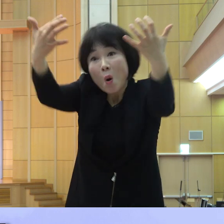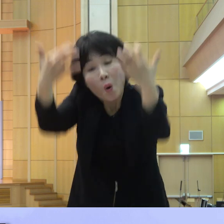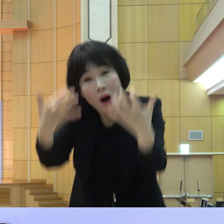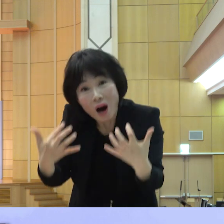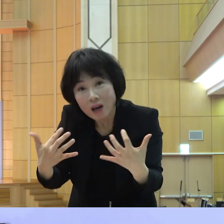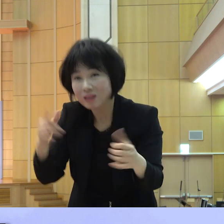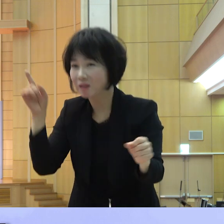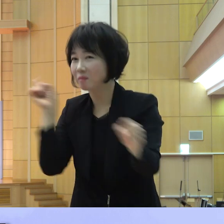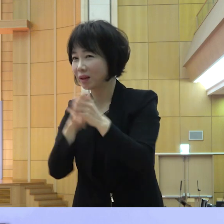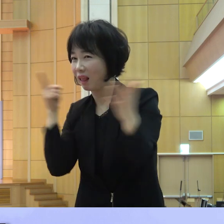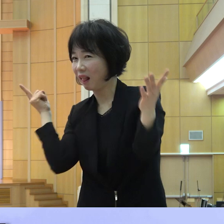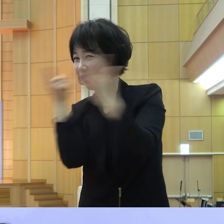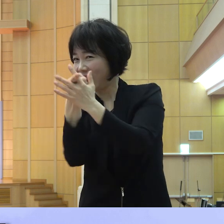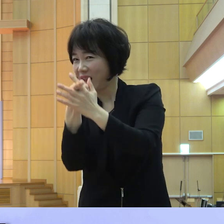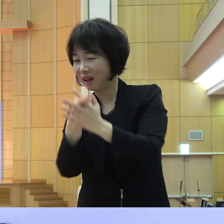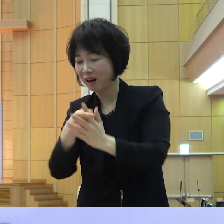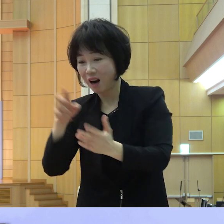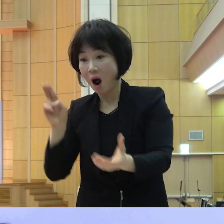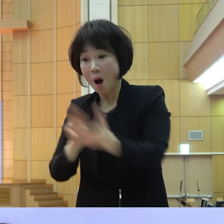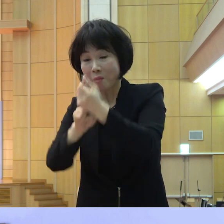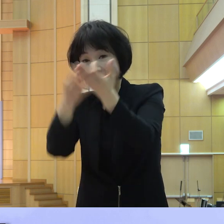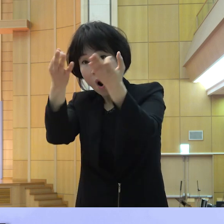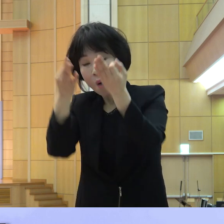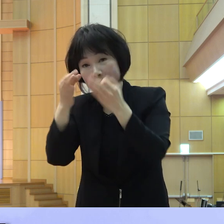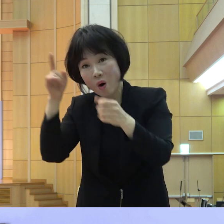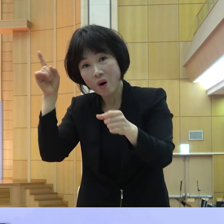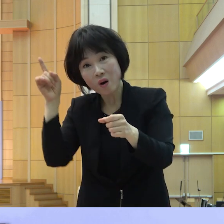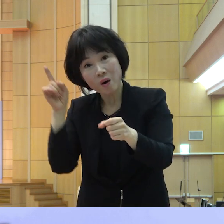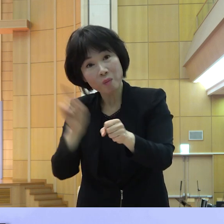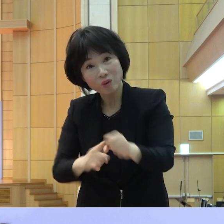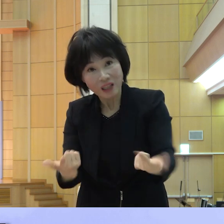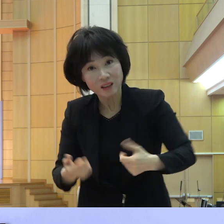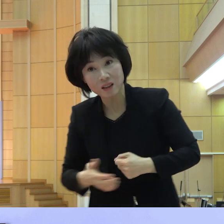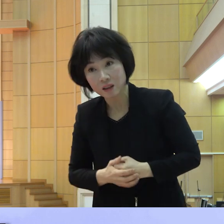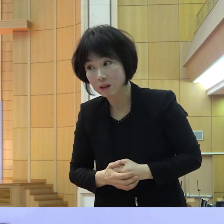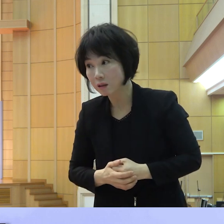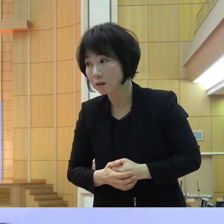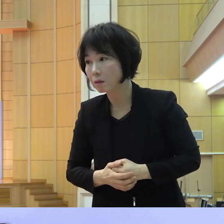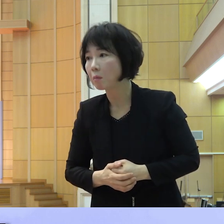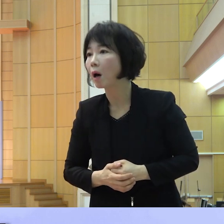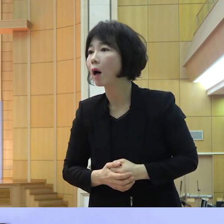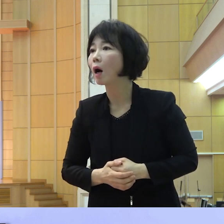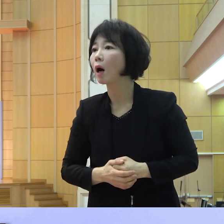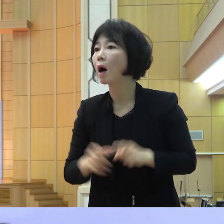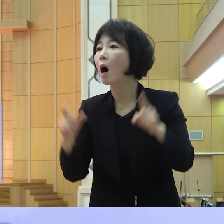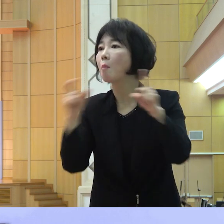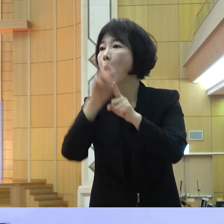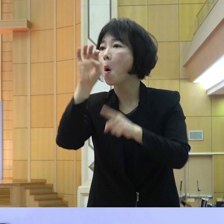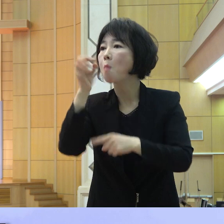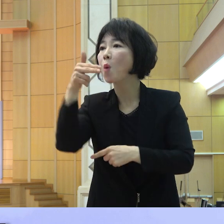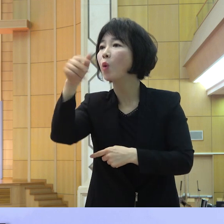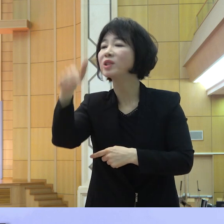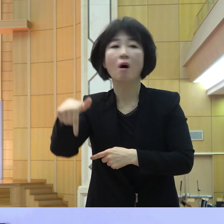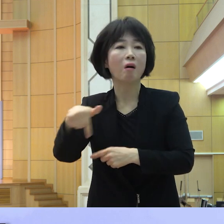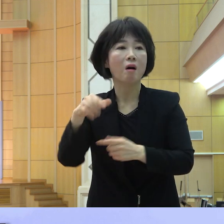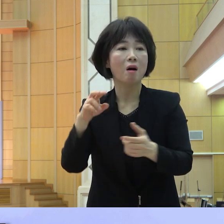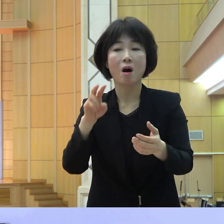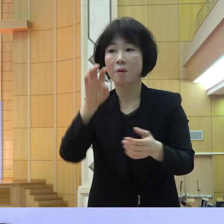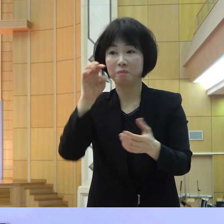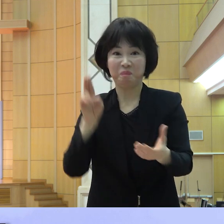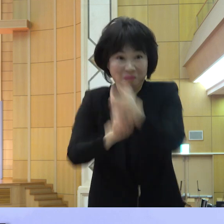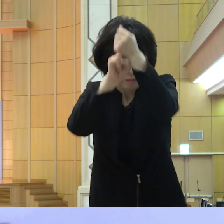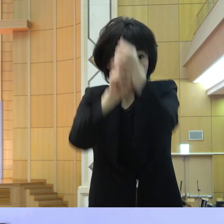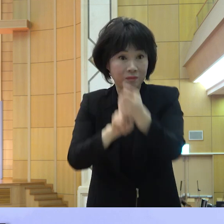것은 표적을 본 까닭이 아니요. 표적, 여기서부터 보면 표적이라는 것과 하나님이 일이라는 거 요거 두